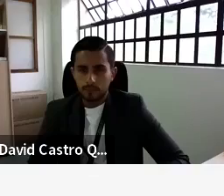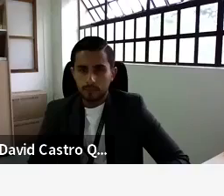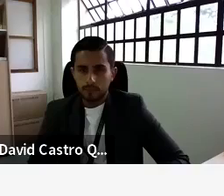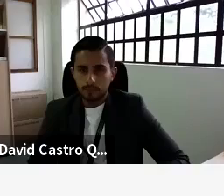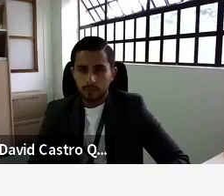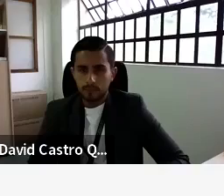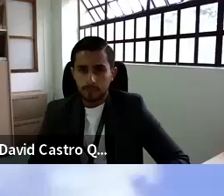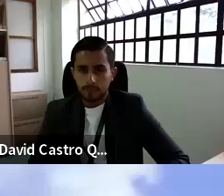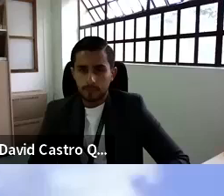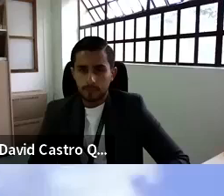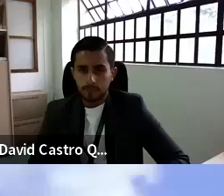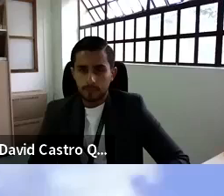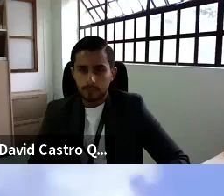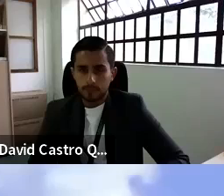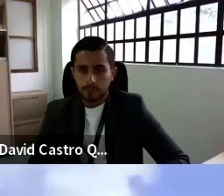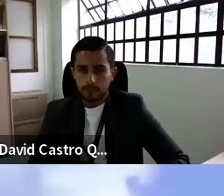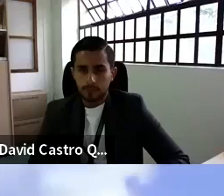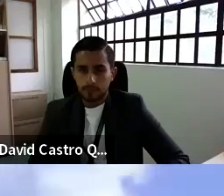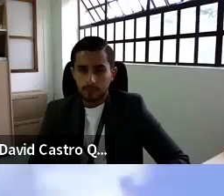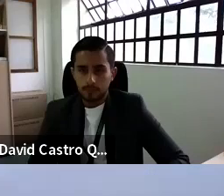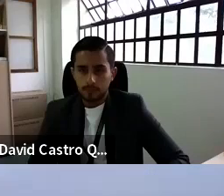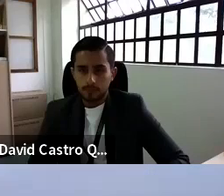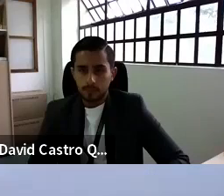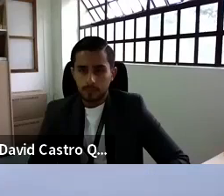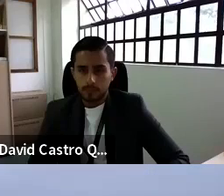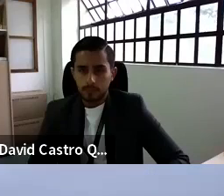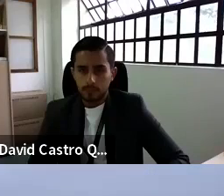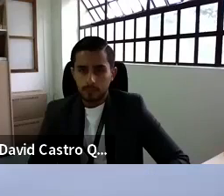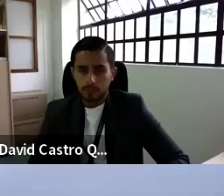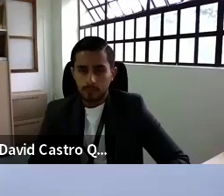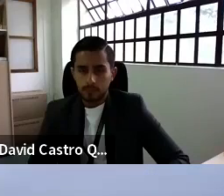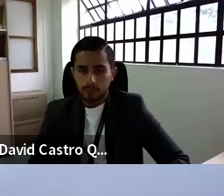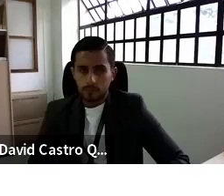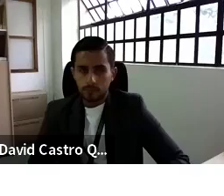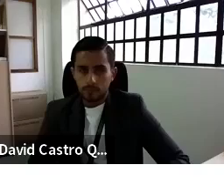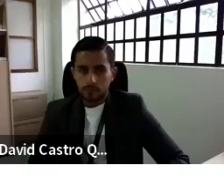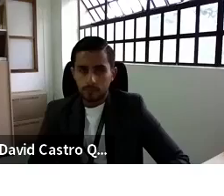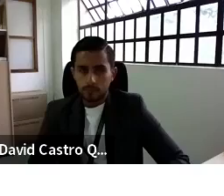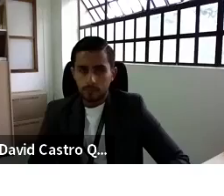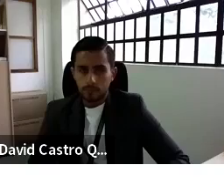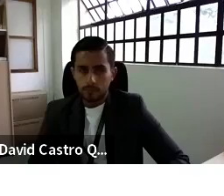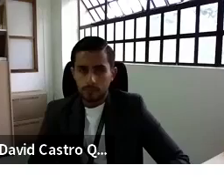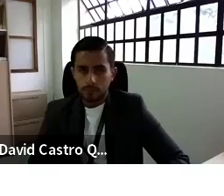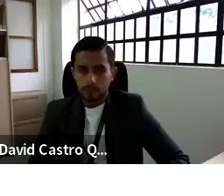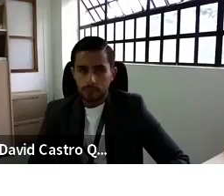que se debe mantener pues la actividad que se estaba ejecutando hoy era la limpieza de la playa que es se realizó el